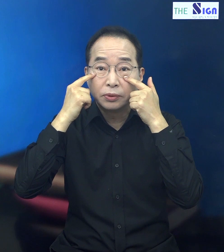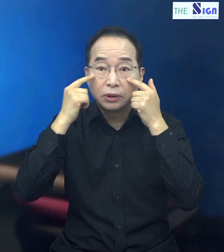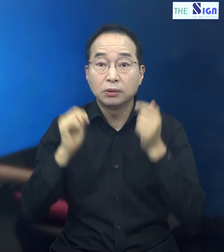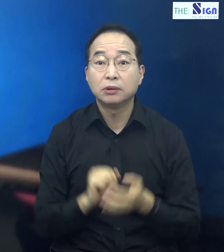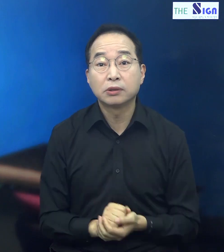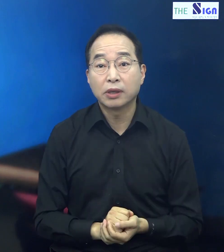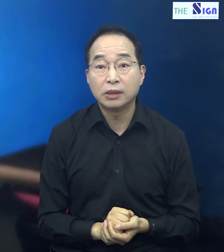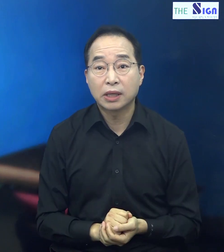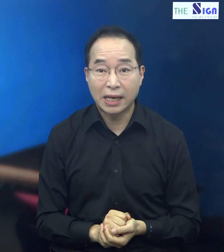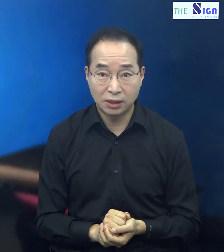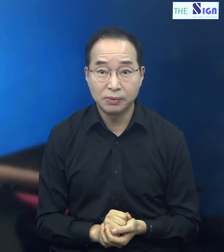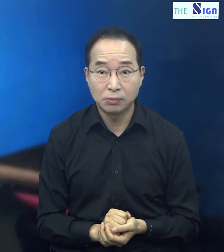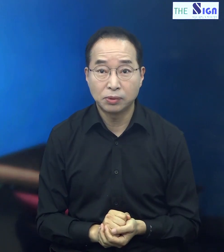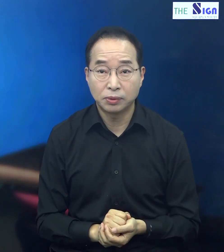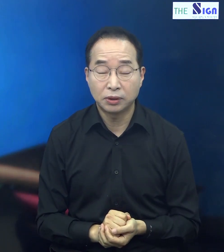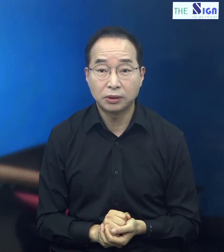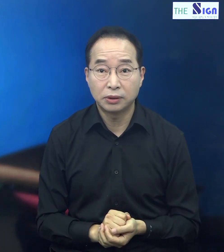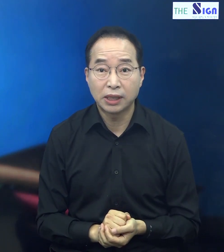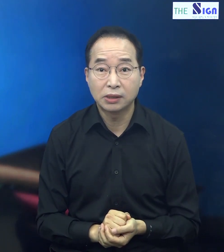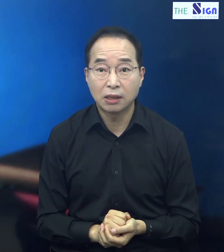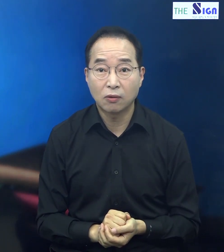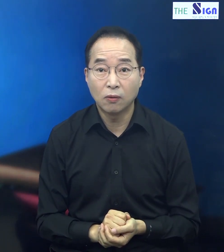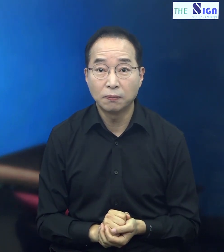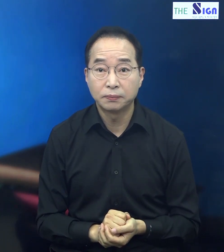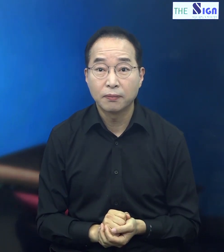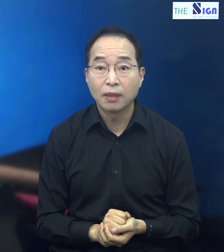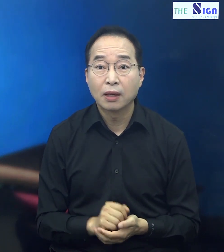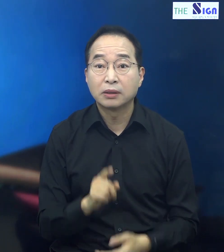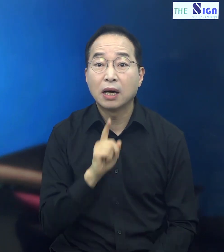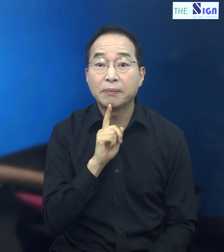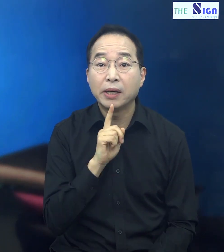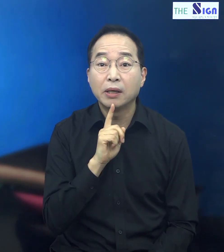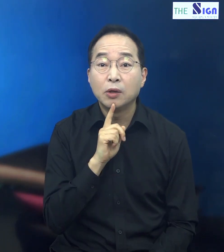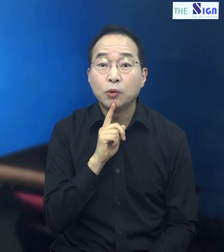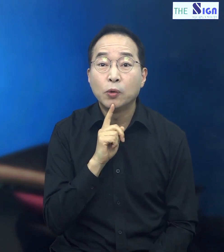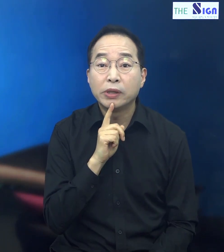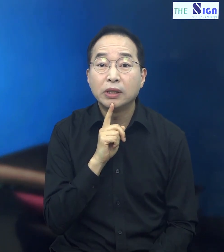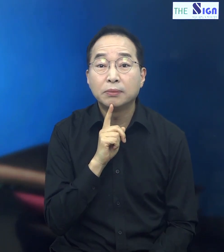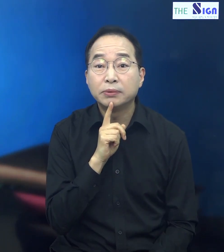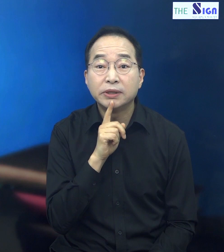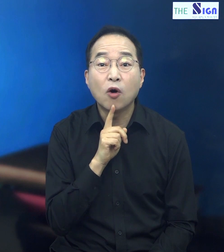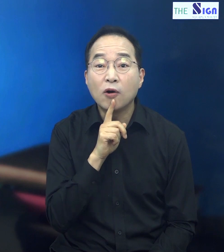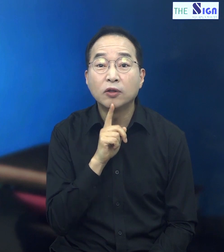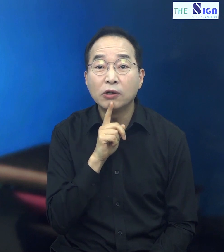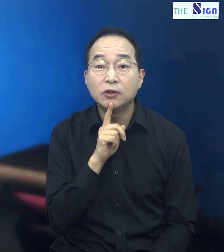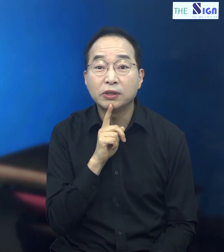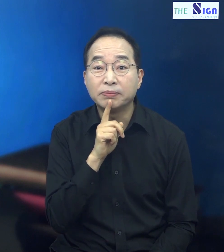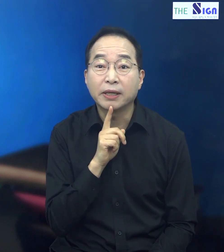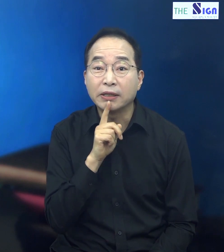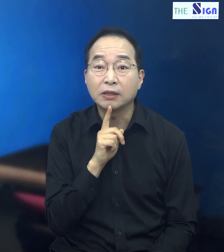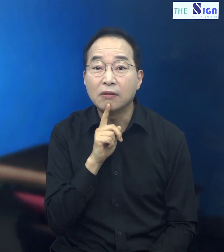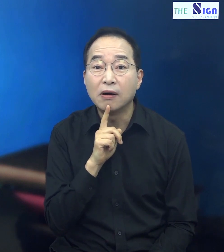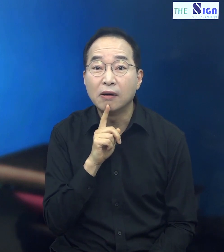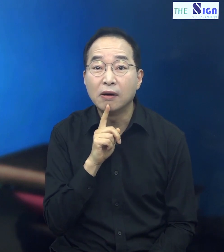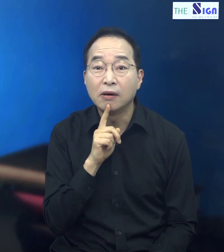부분은 여성의 이제 가슴 있는 부분을 상징하고 그 다음에 여기 있는 부분은 이제 엉덩이를 씁니다.